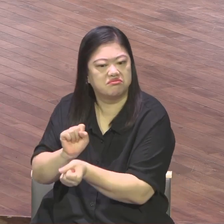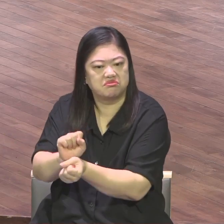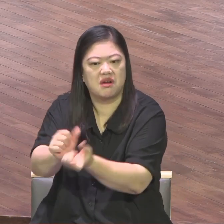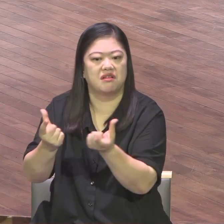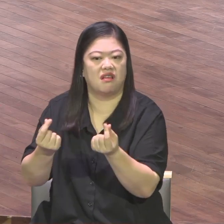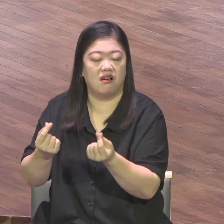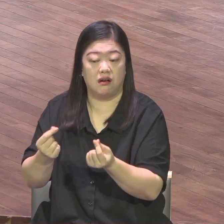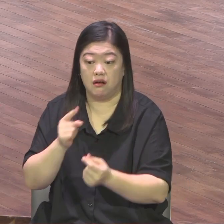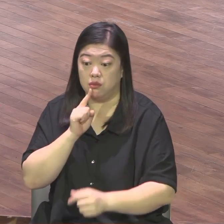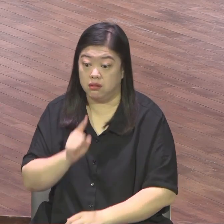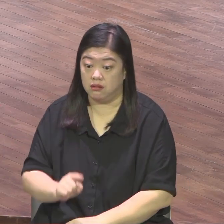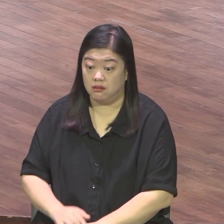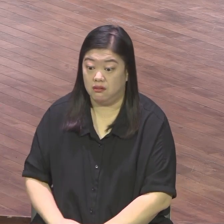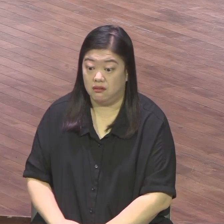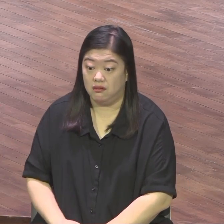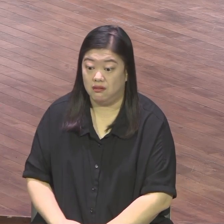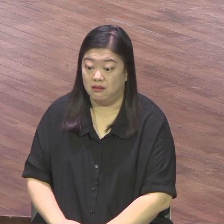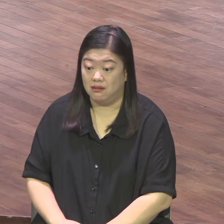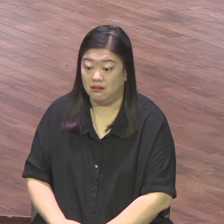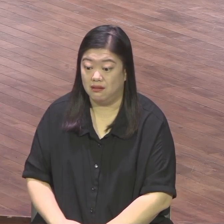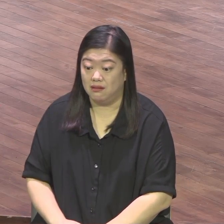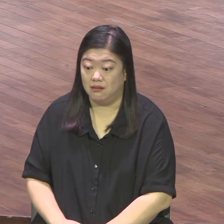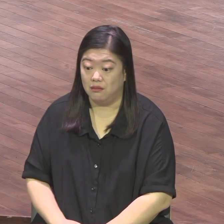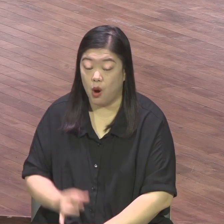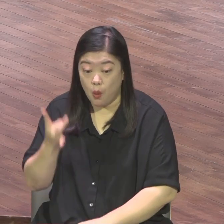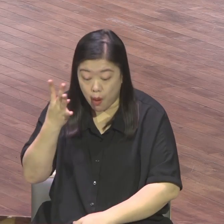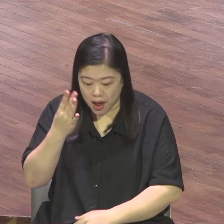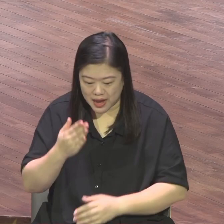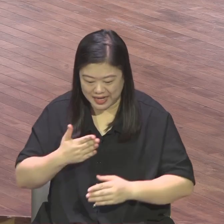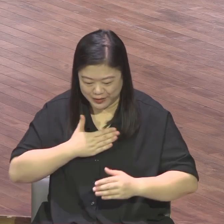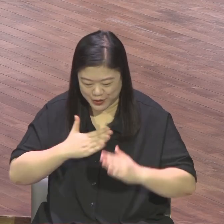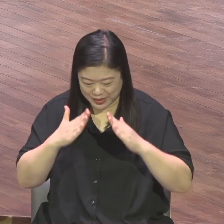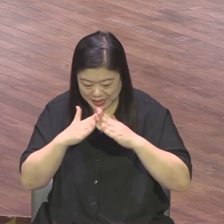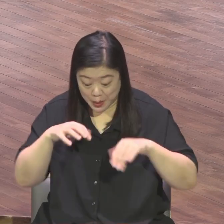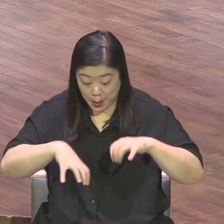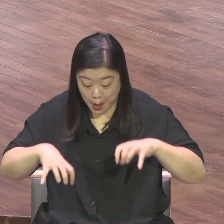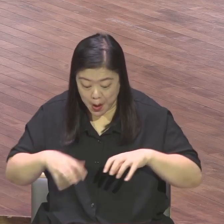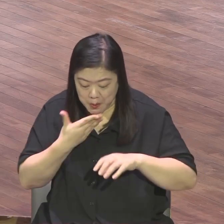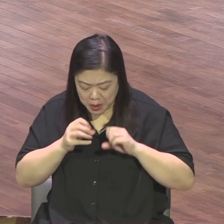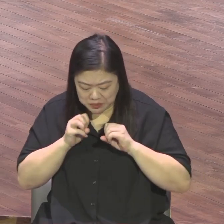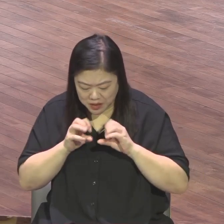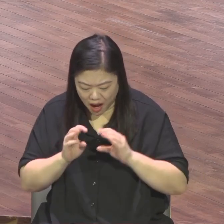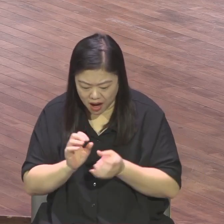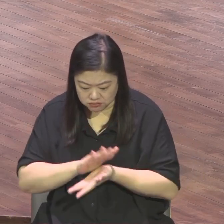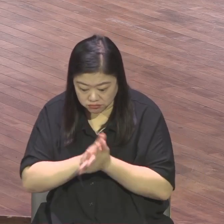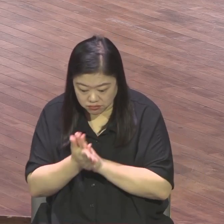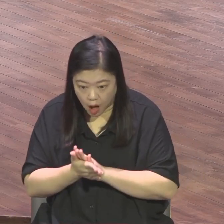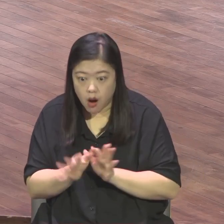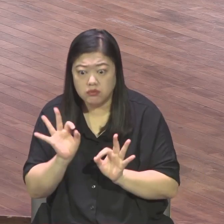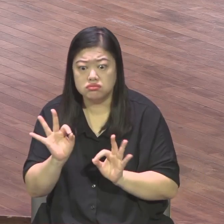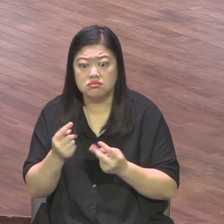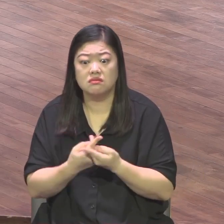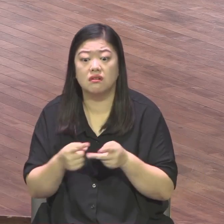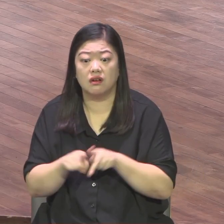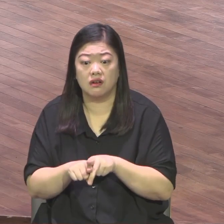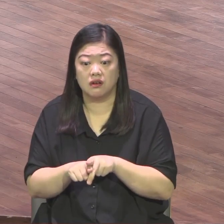흩어져 있던 디아스포라 유대인들이 다 그 영향을 받았다는 얘기죠. 이 영향이 얼마나 컸던지 바울을